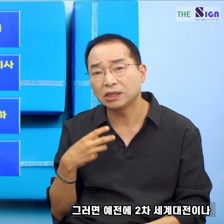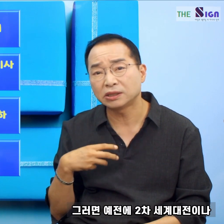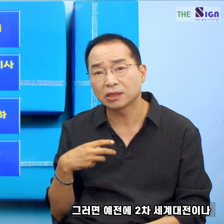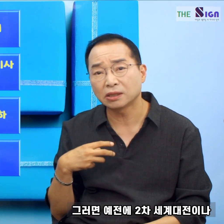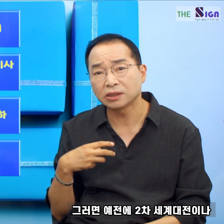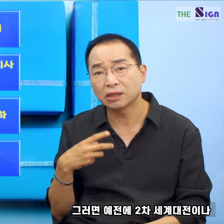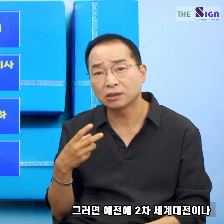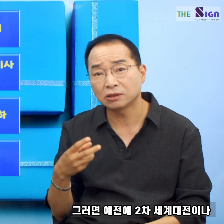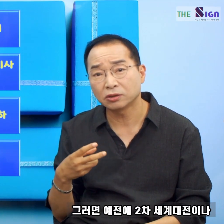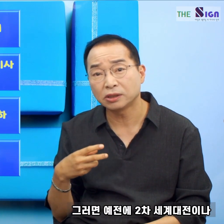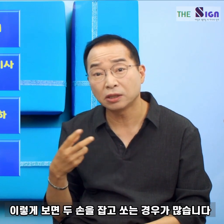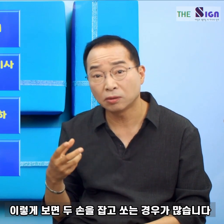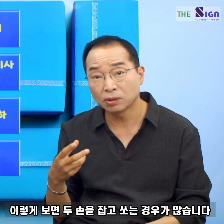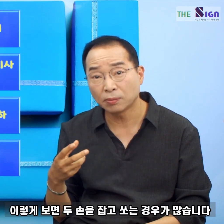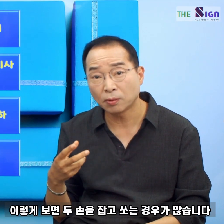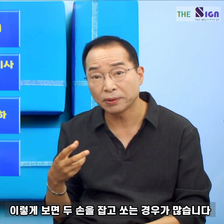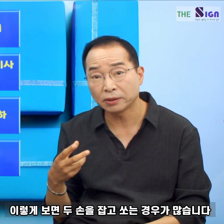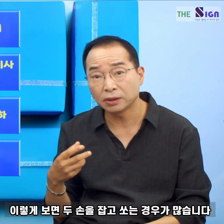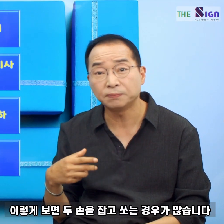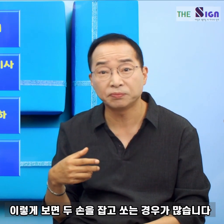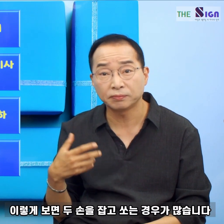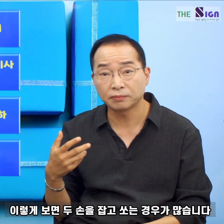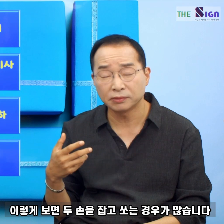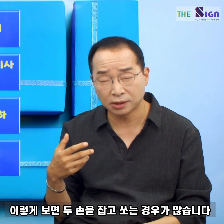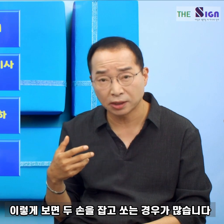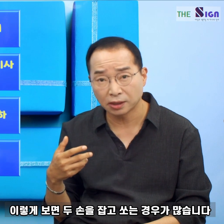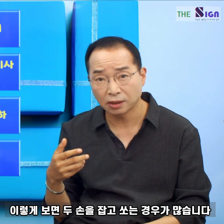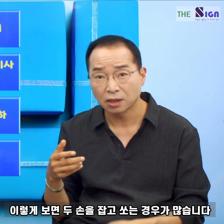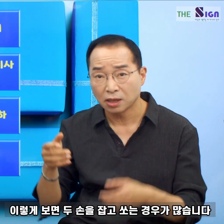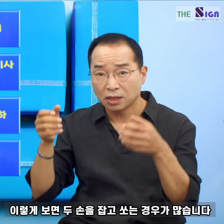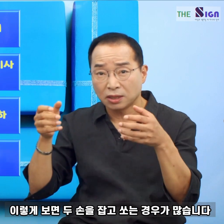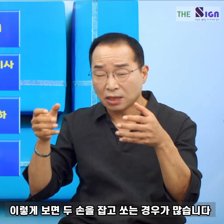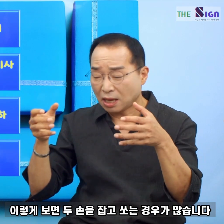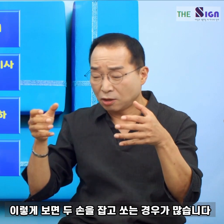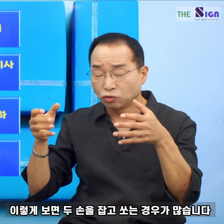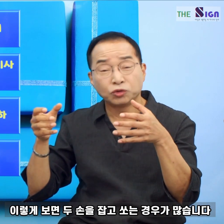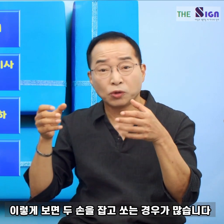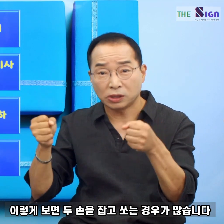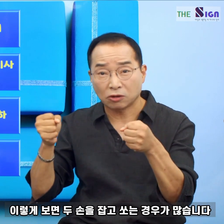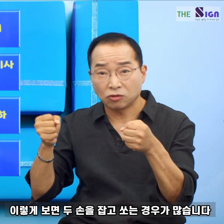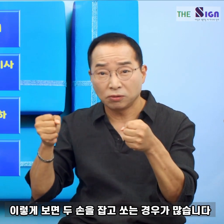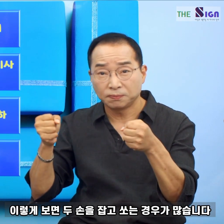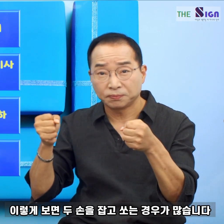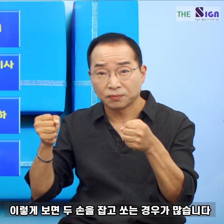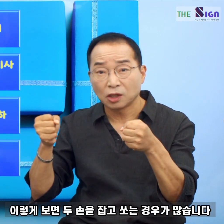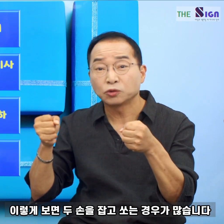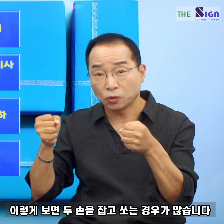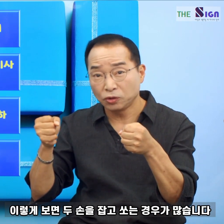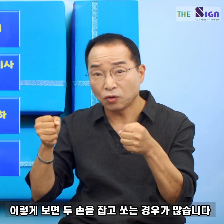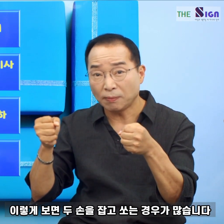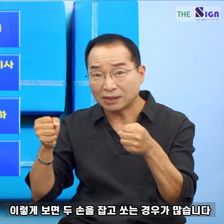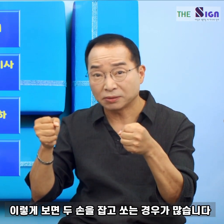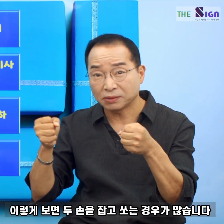2차 세계대전이나 이렇게 보면은 이제 두 손을 잡고 쏘는 경우가 많습니다.